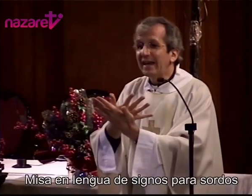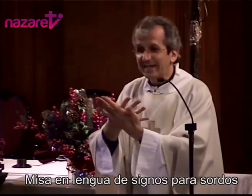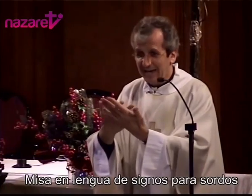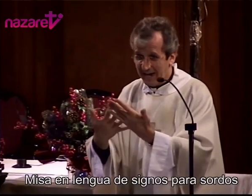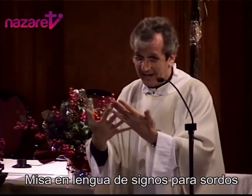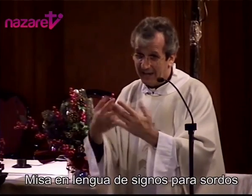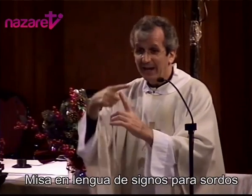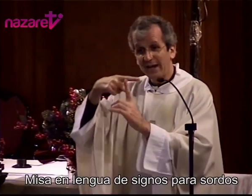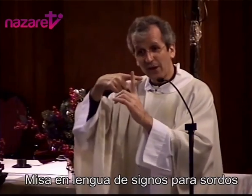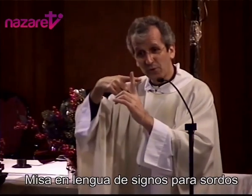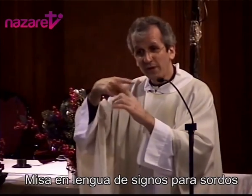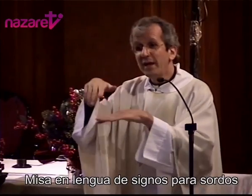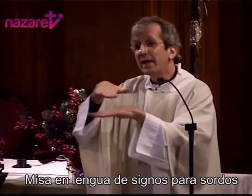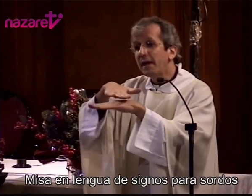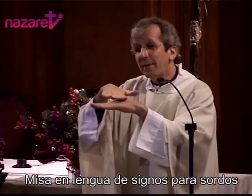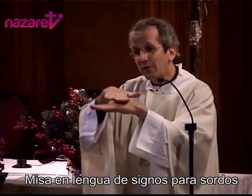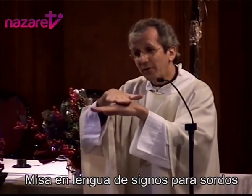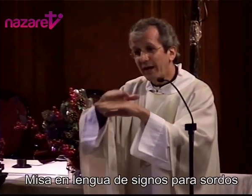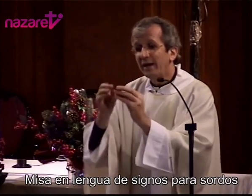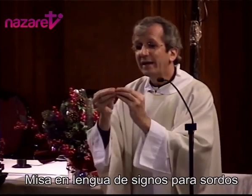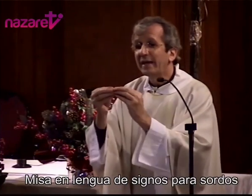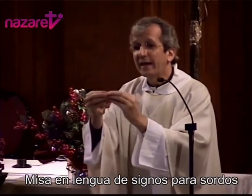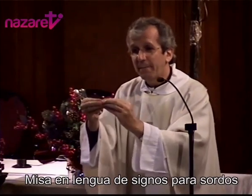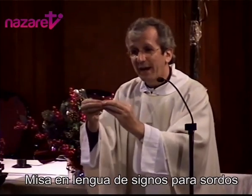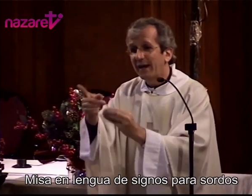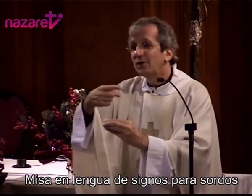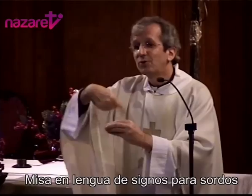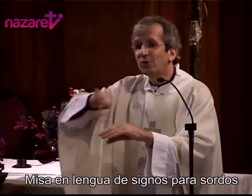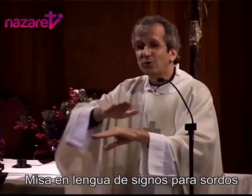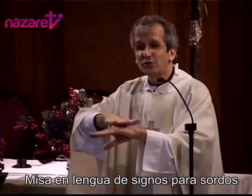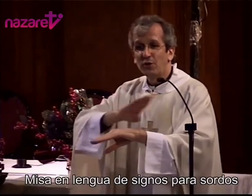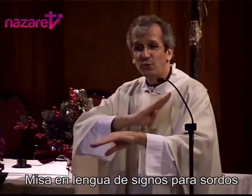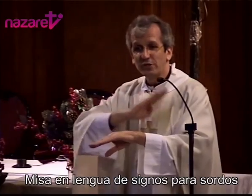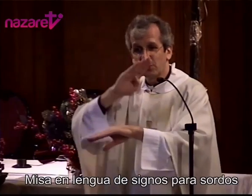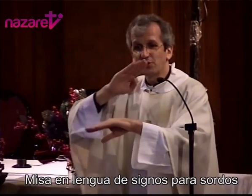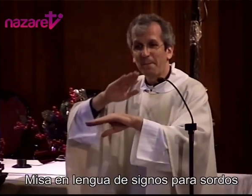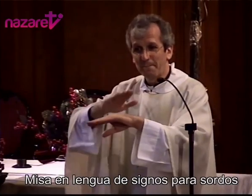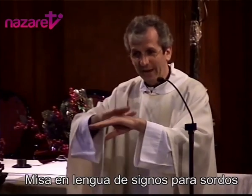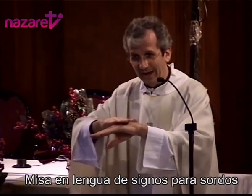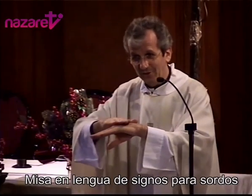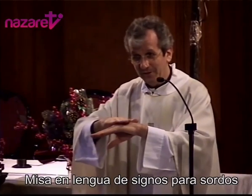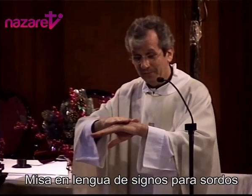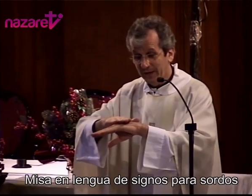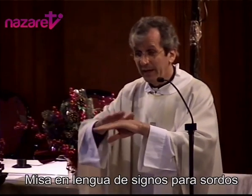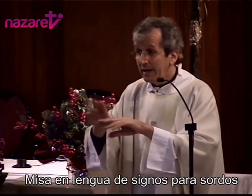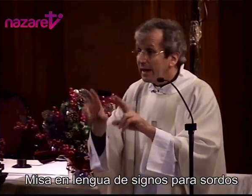y de la sangre en la cruz que perdona, que repara todos nuestros